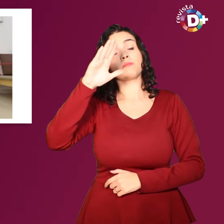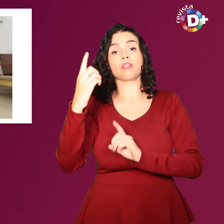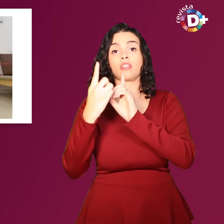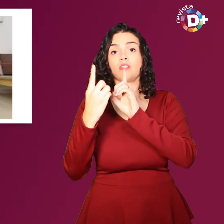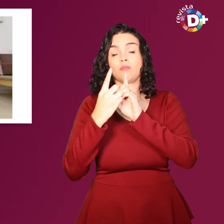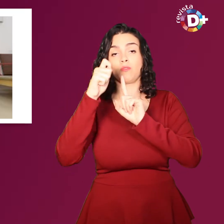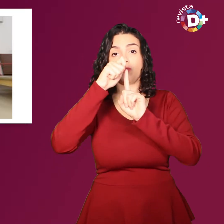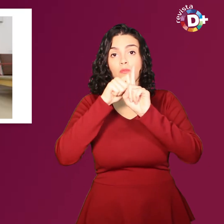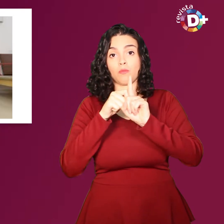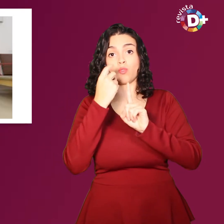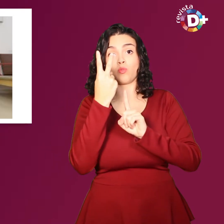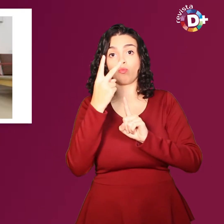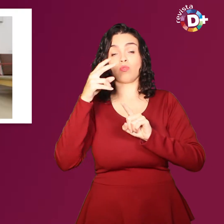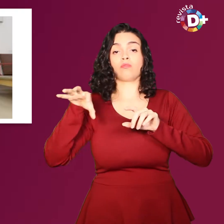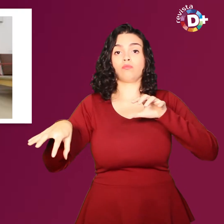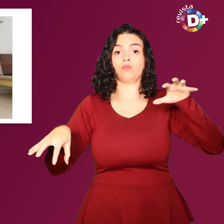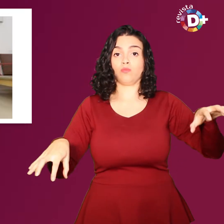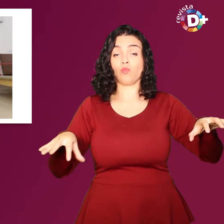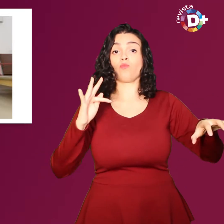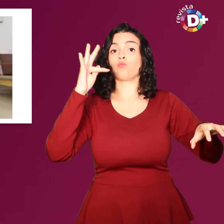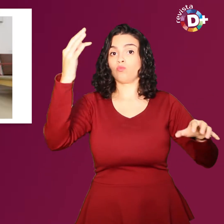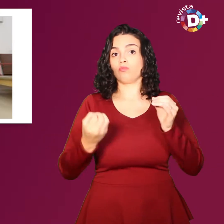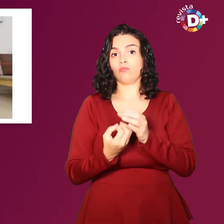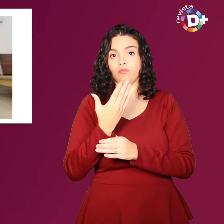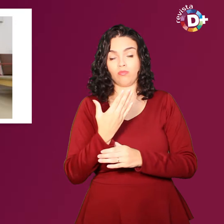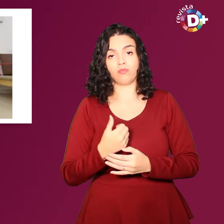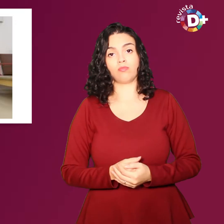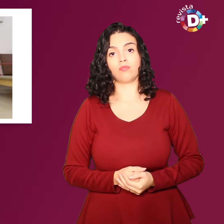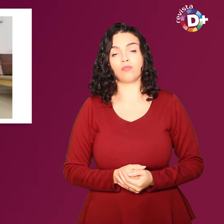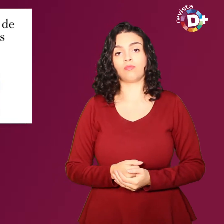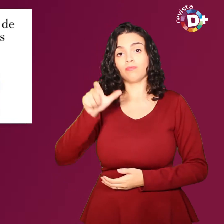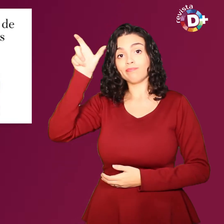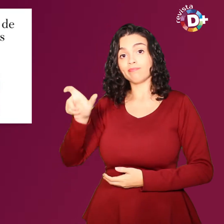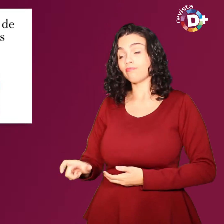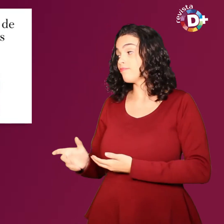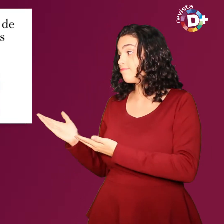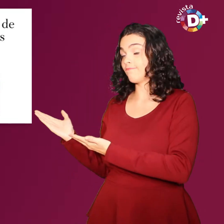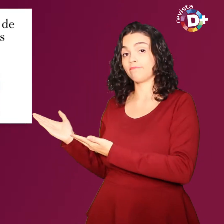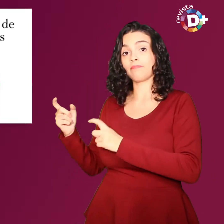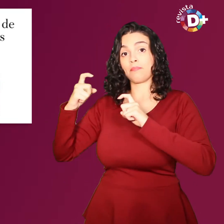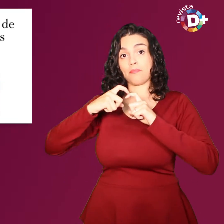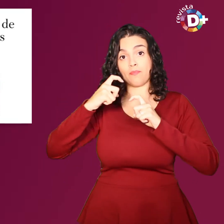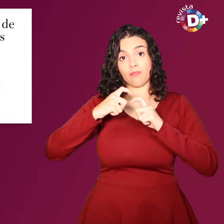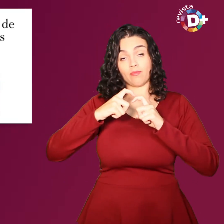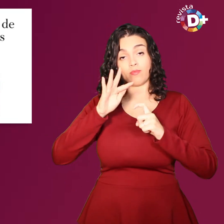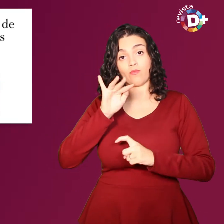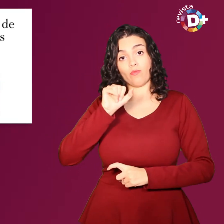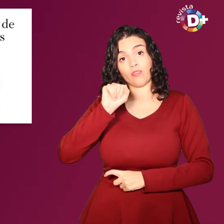mil atendimentos por mês e 2 unidades futuras. Fernando de Quadros é médico fisiatra e faz parte da